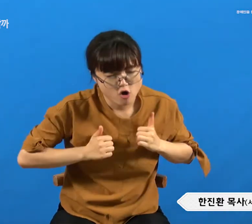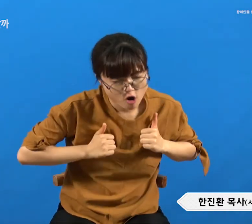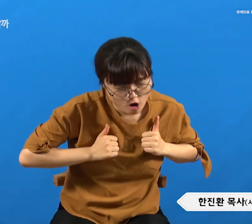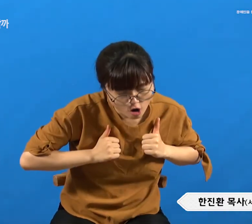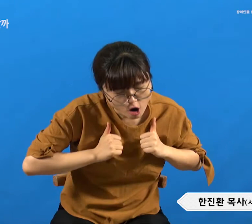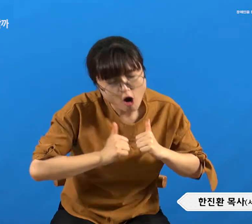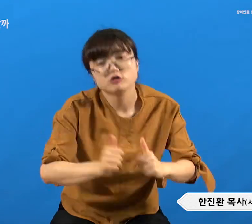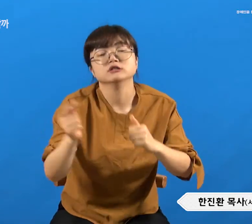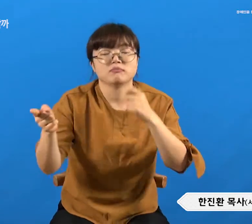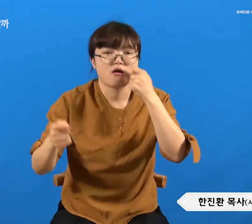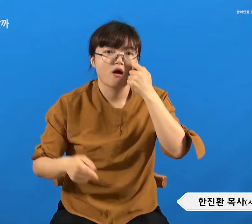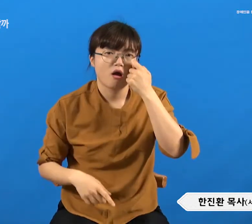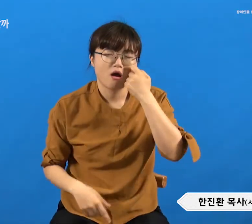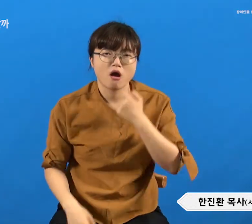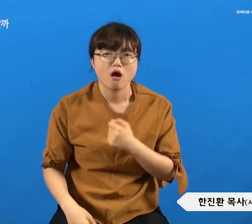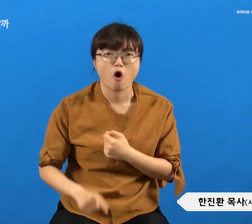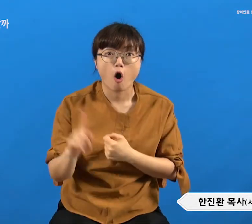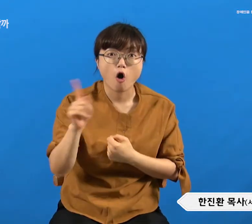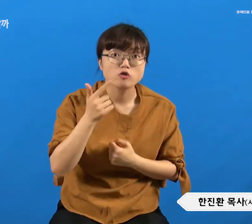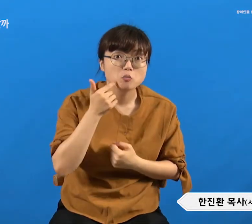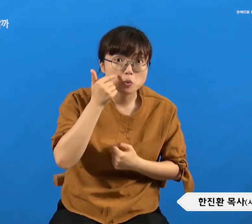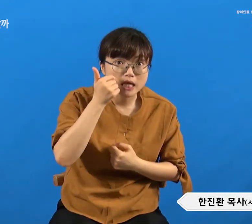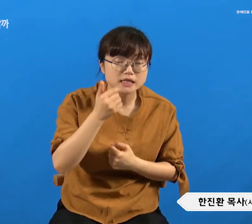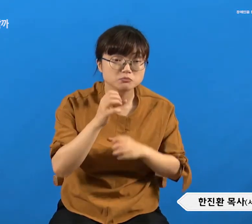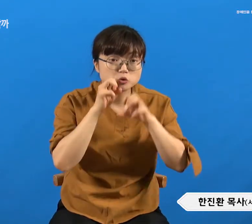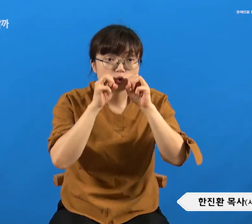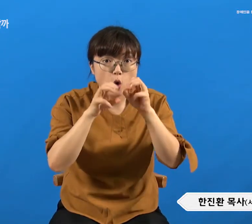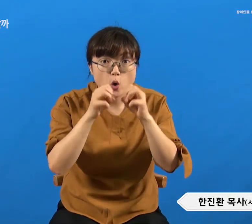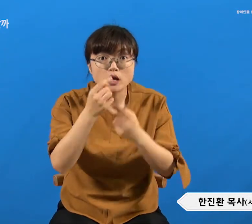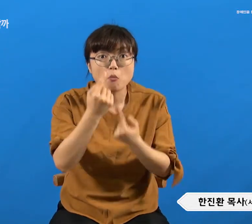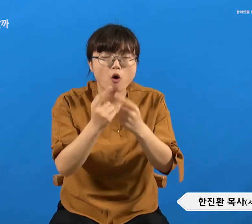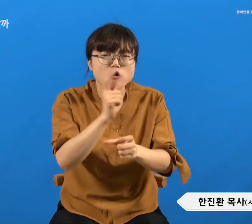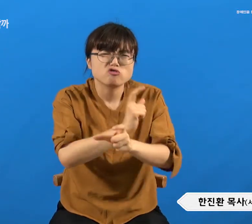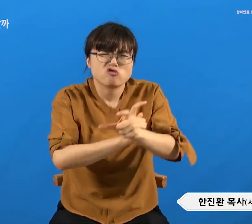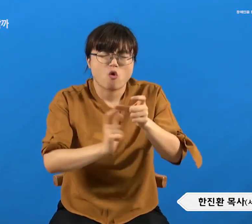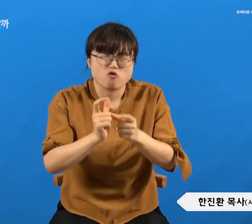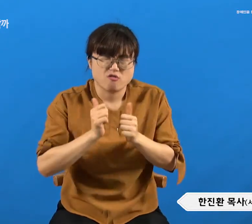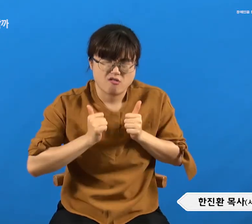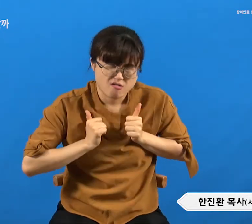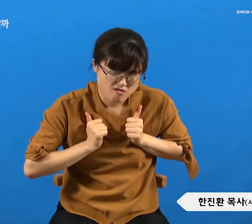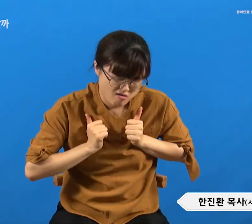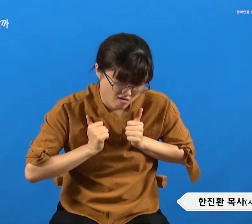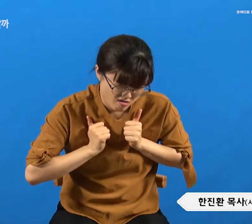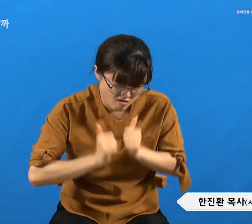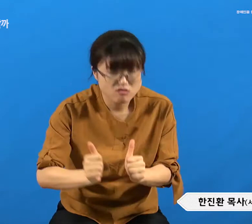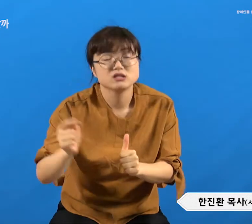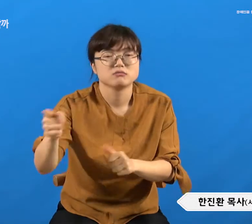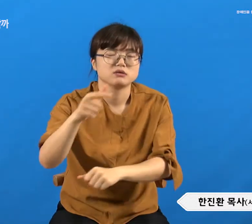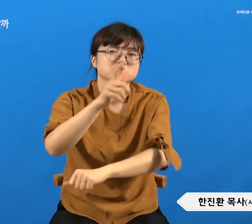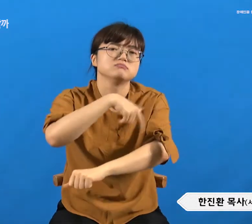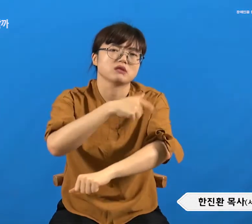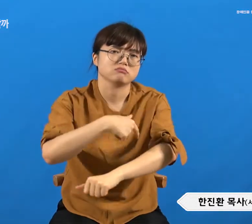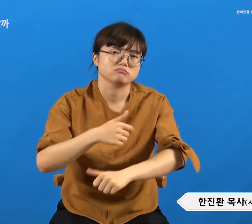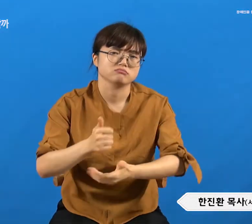계신지 모릅니다. 어느 목사 선교사보다도 훨씬 더 많은 일을 그 집사님이 하고 계십니다.